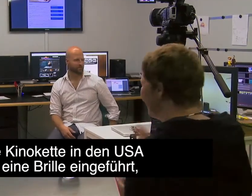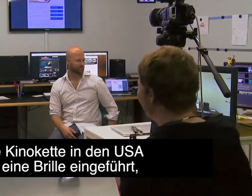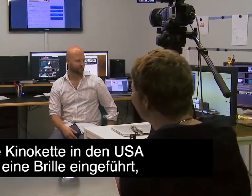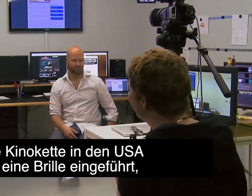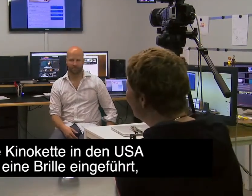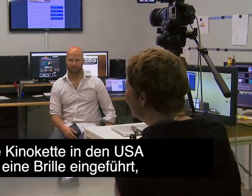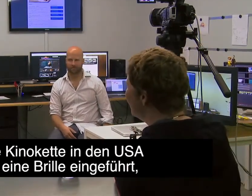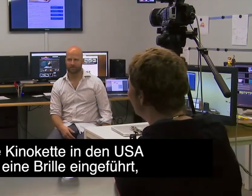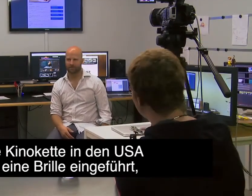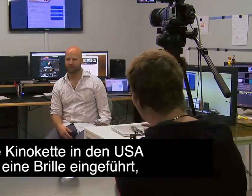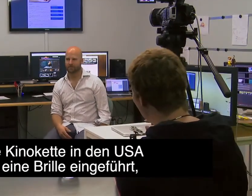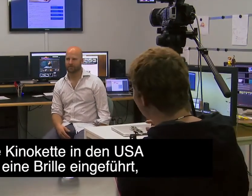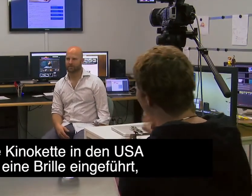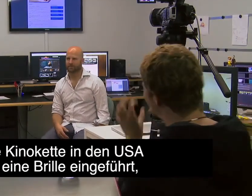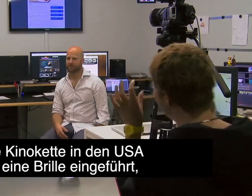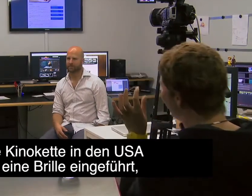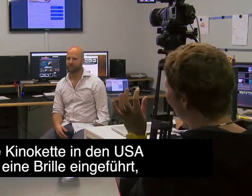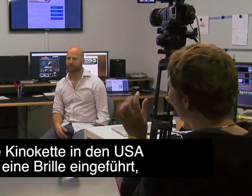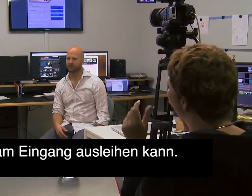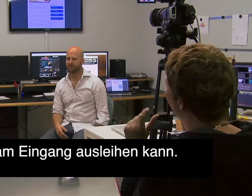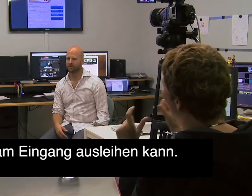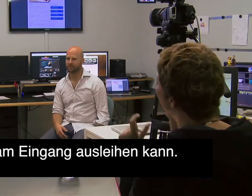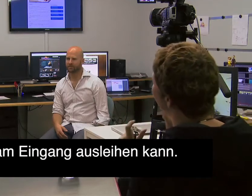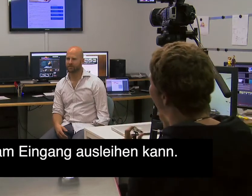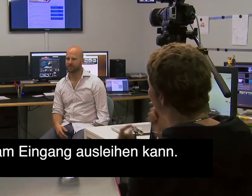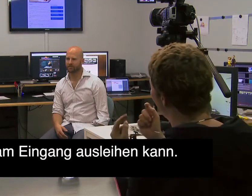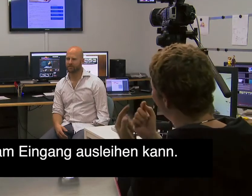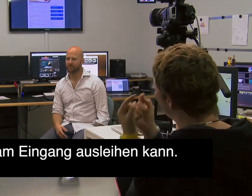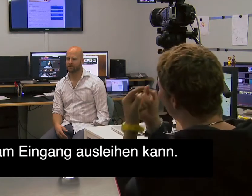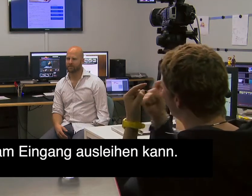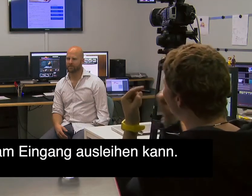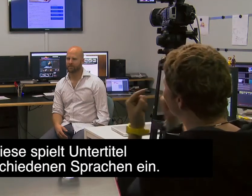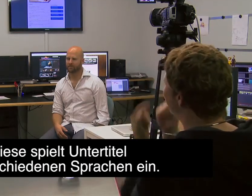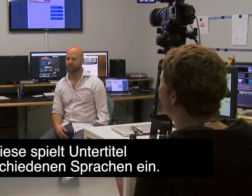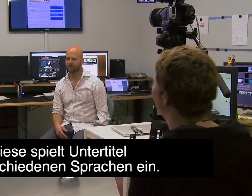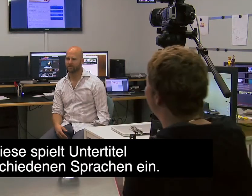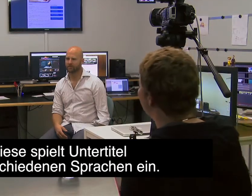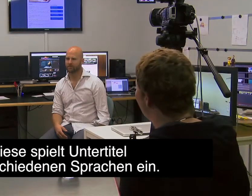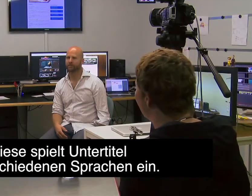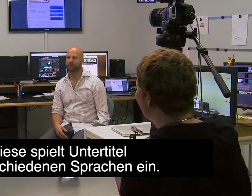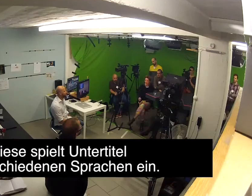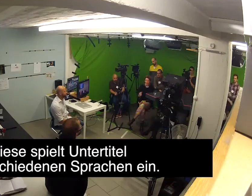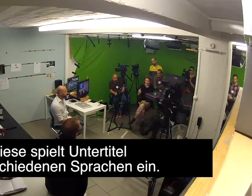eine Kinokette in USA hat eine Brille eingeführt, die man ausleihen kann am Eingang, wo Untertitel eingespielt werden in